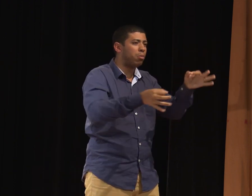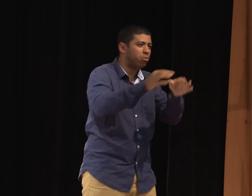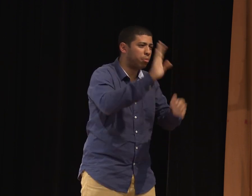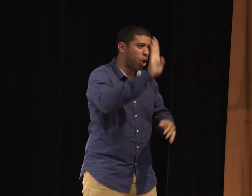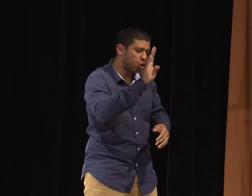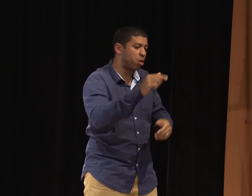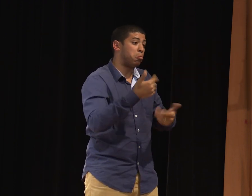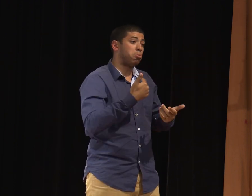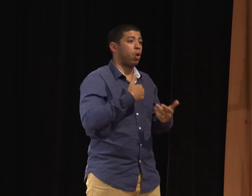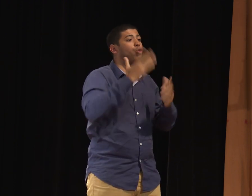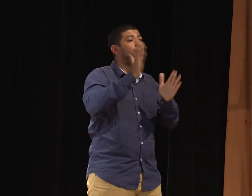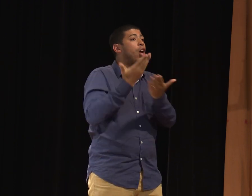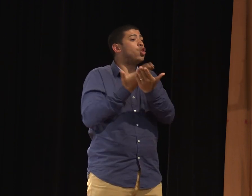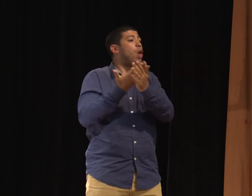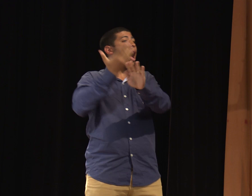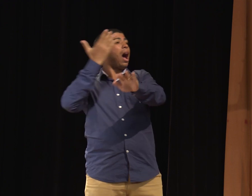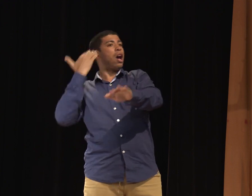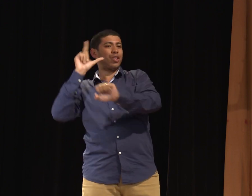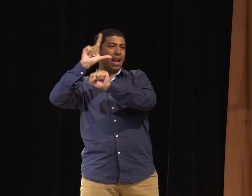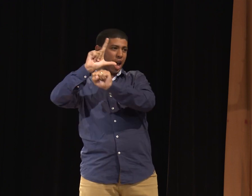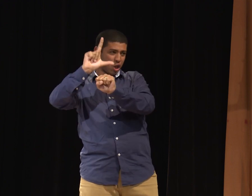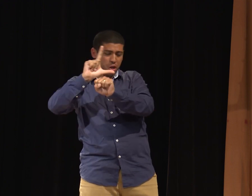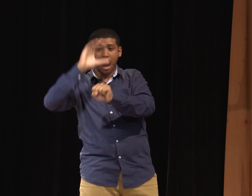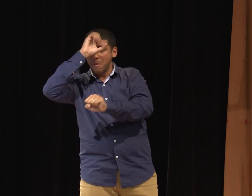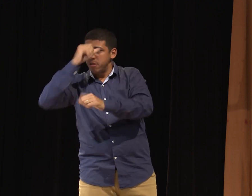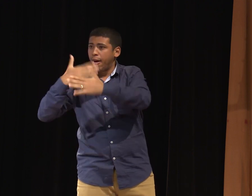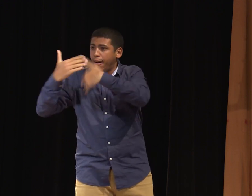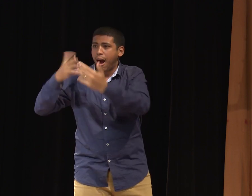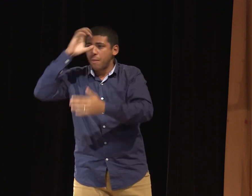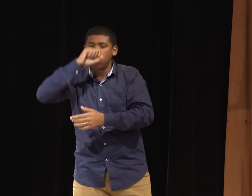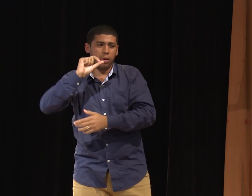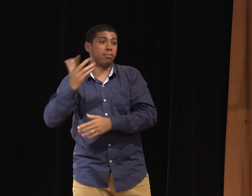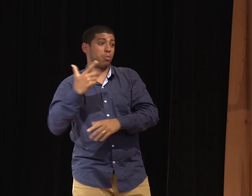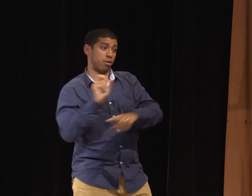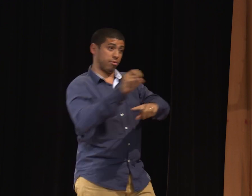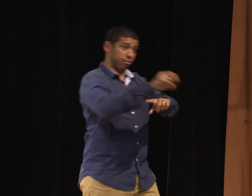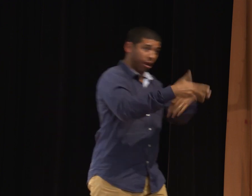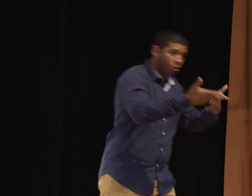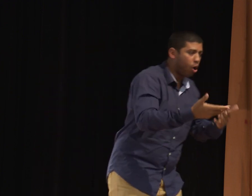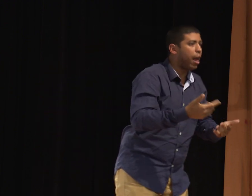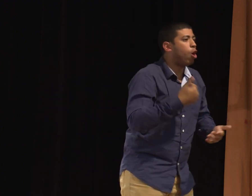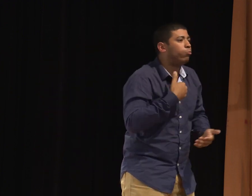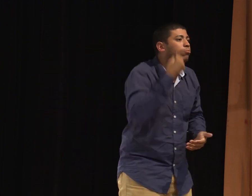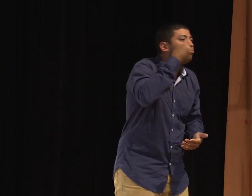E o tema estava relacionado com a questão da célula, da biologia, né, antes, coisas que eu já havia aprendido no